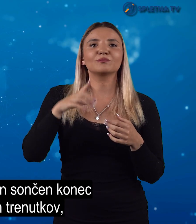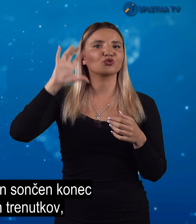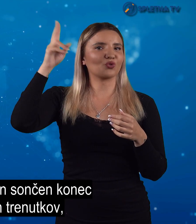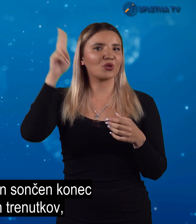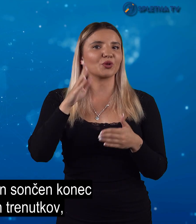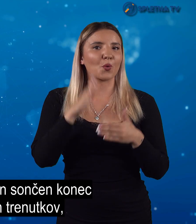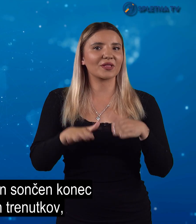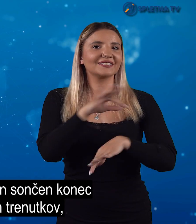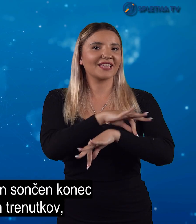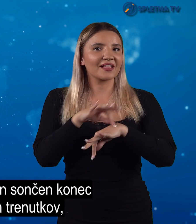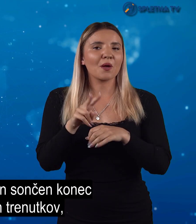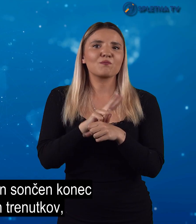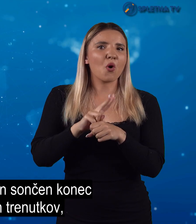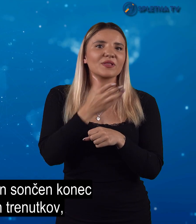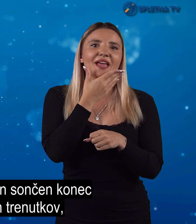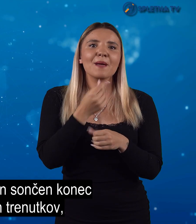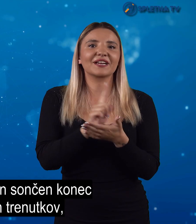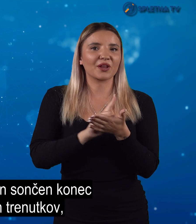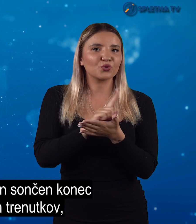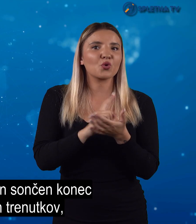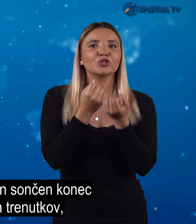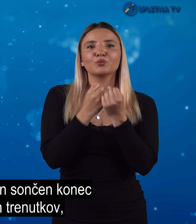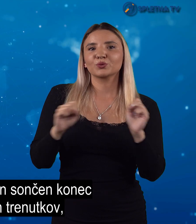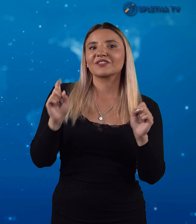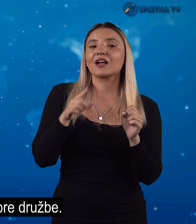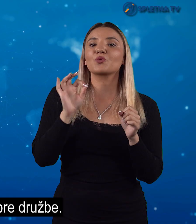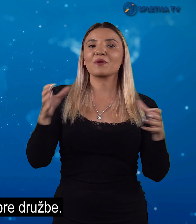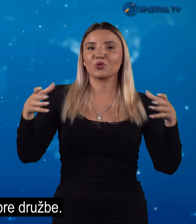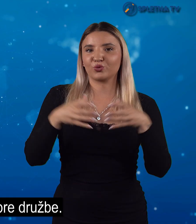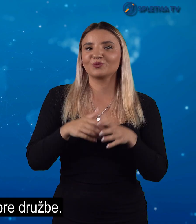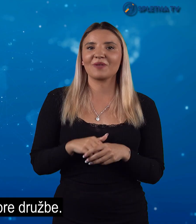in sončen konec tedna, poln lepih trenutkov, sprostitve in